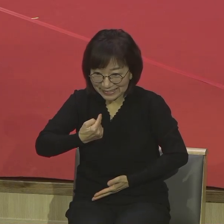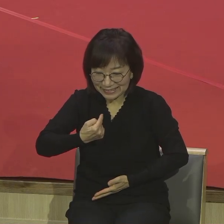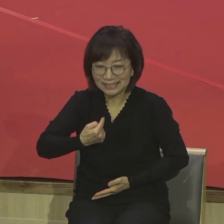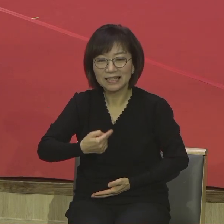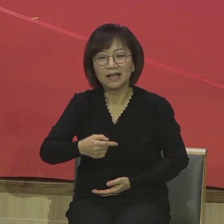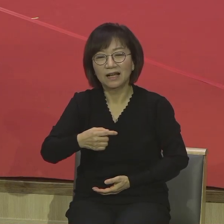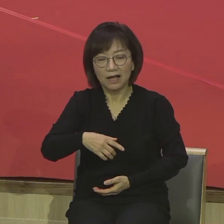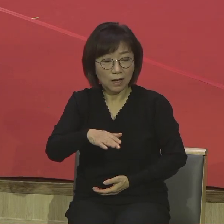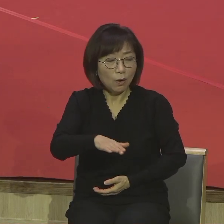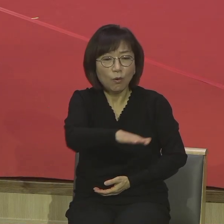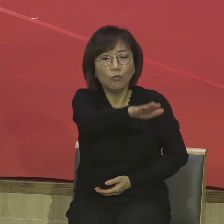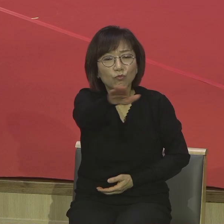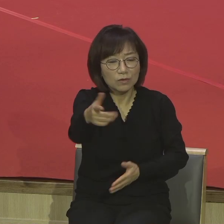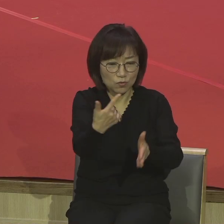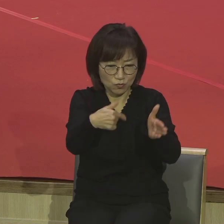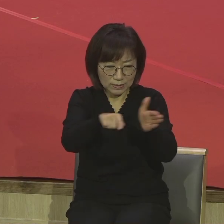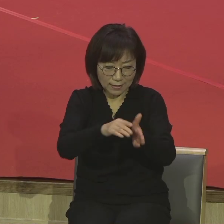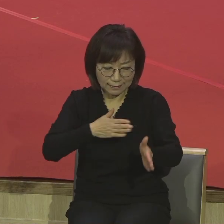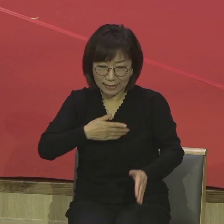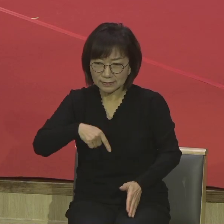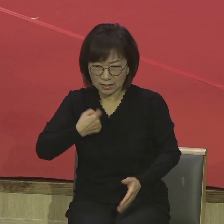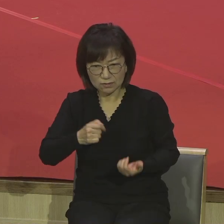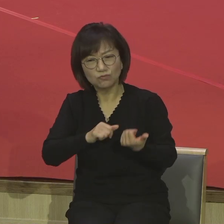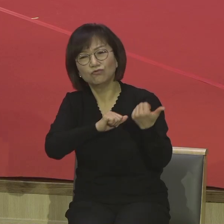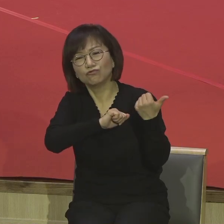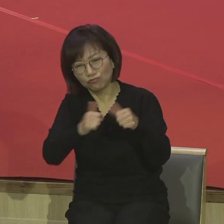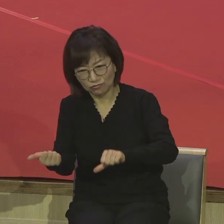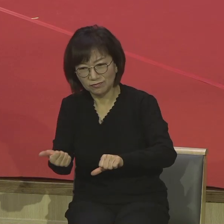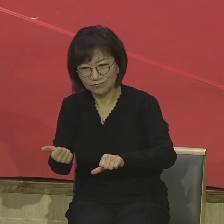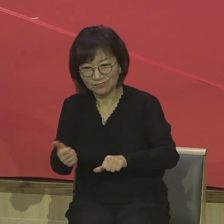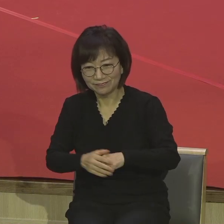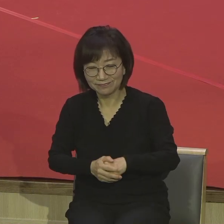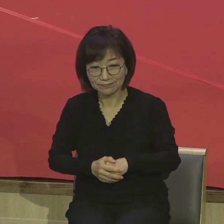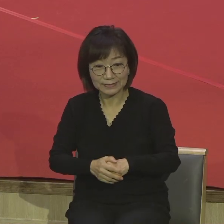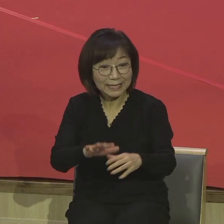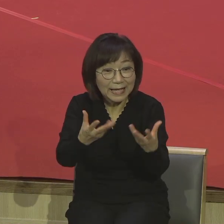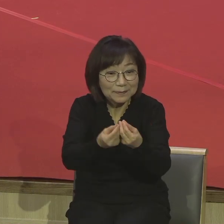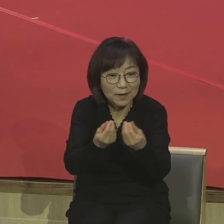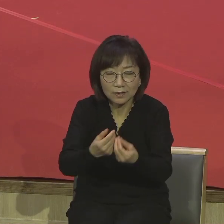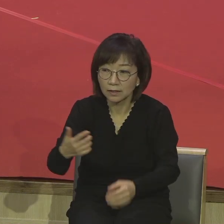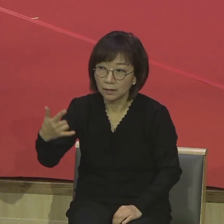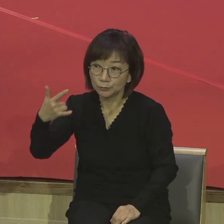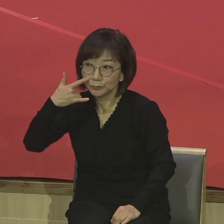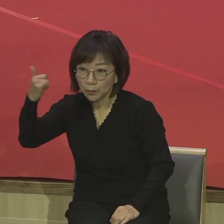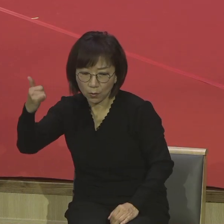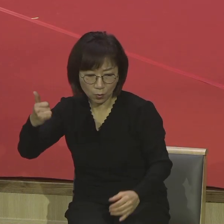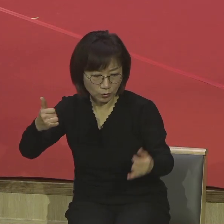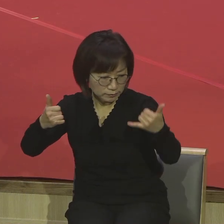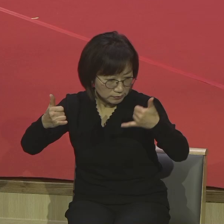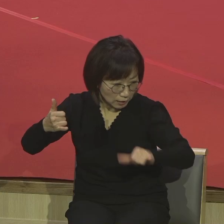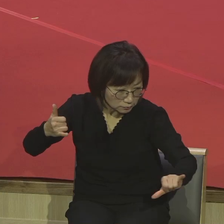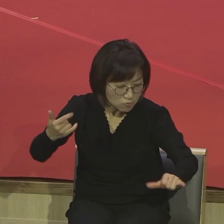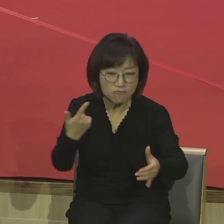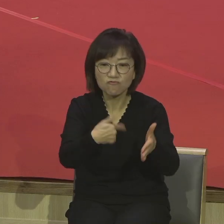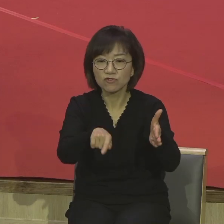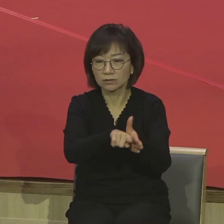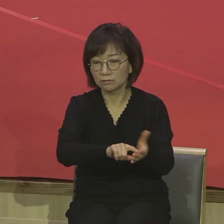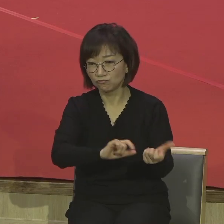구원받을 인간을 위해서 자신을 드릴 거예요. 부모는요, 자식을 위해서 목숨 날릴 수 있어요. 희생할 수